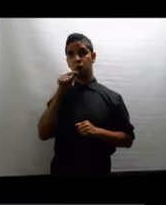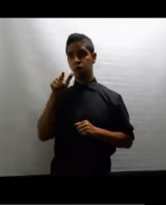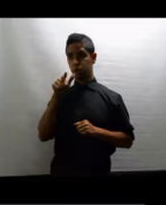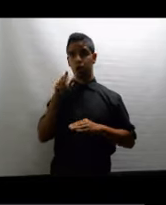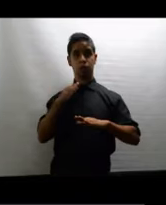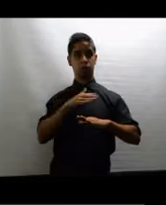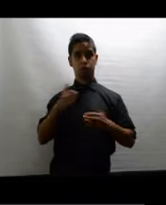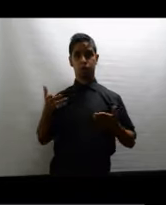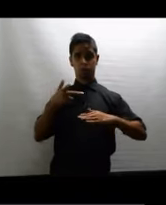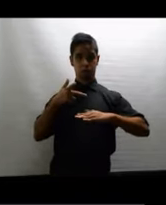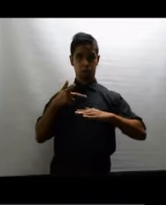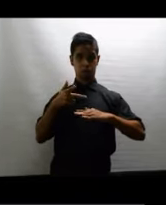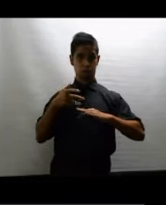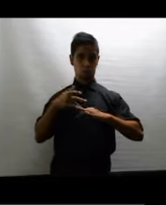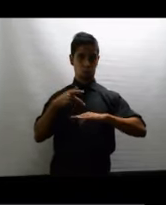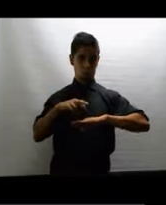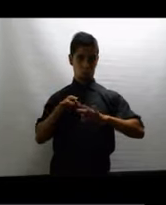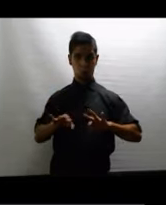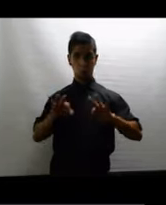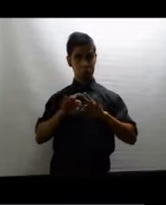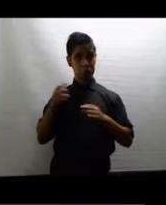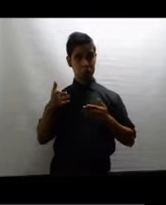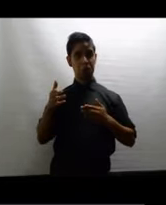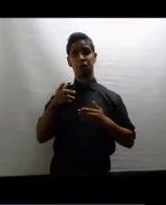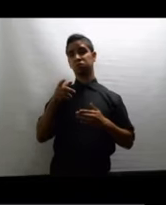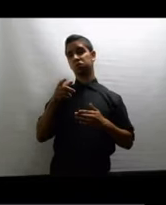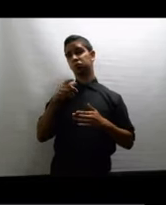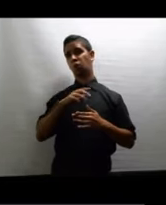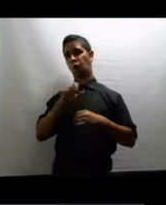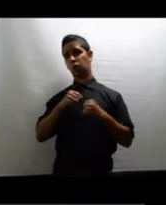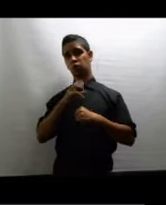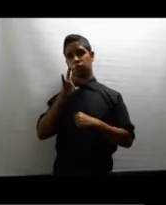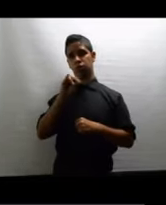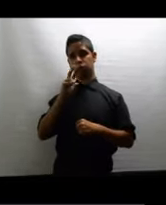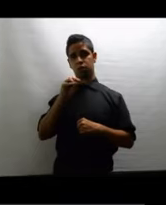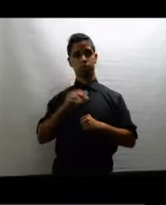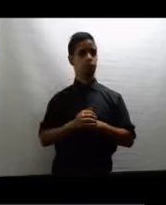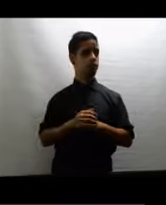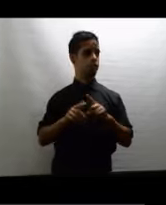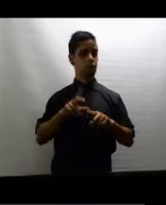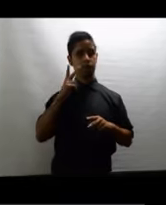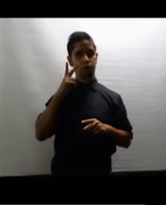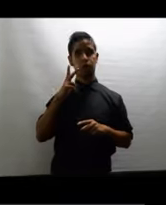importante aquí en esa década del 70. Si es que estuvo allí. Para que tú veas cómo Carmen con K.